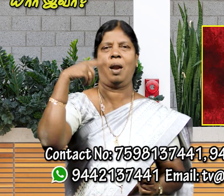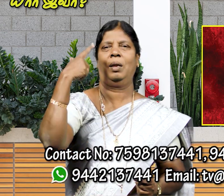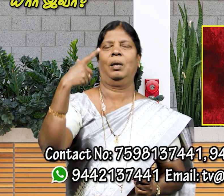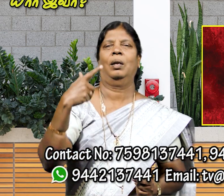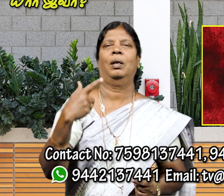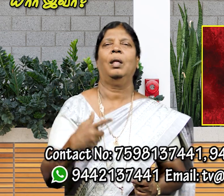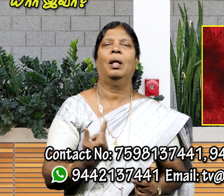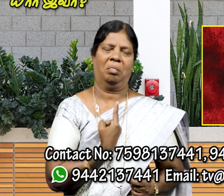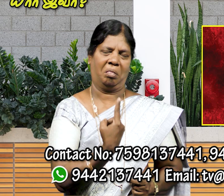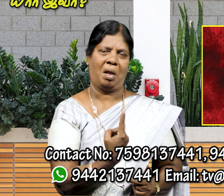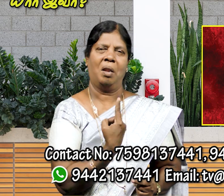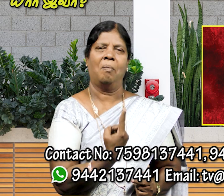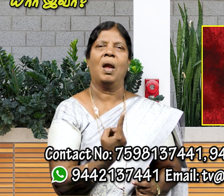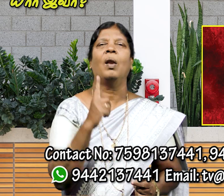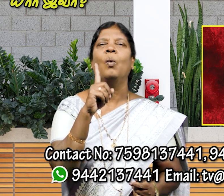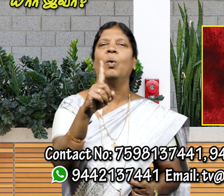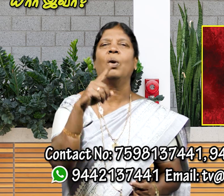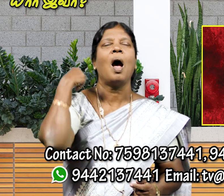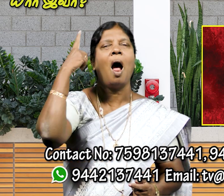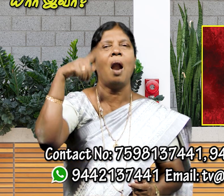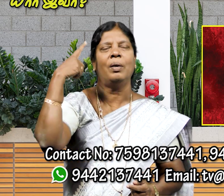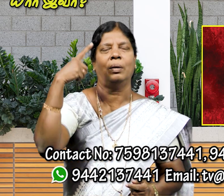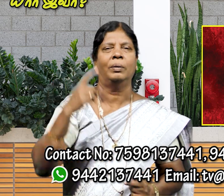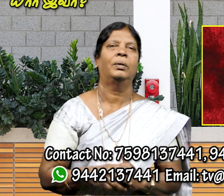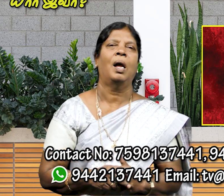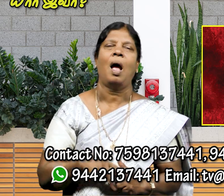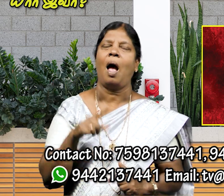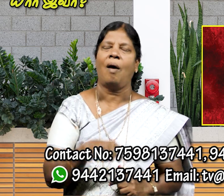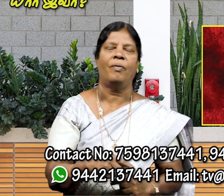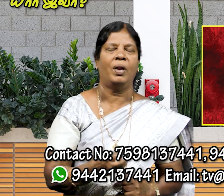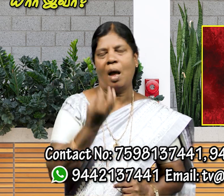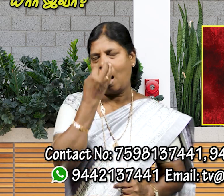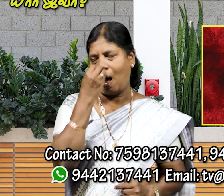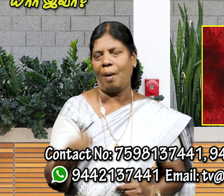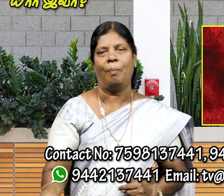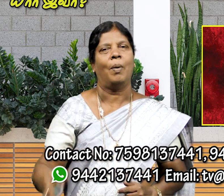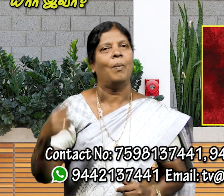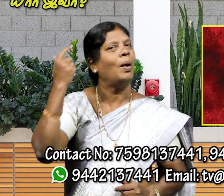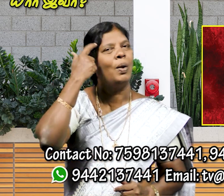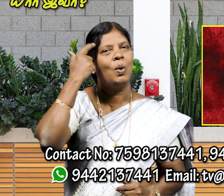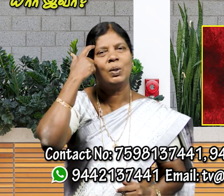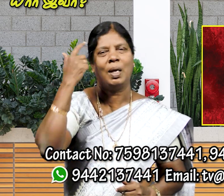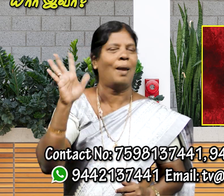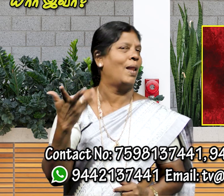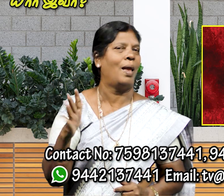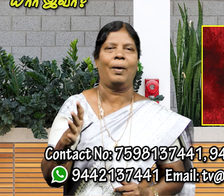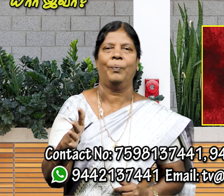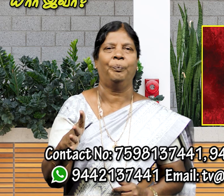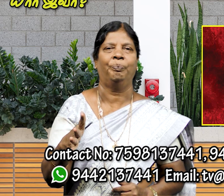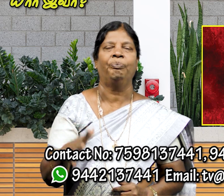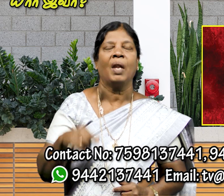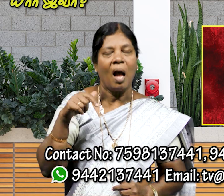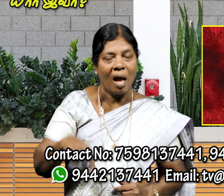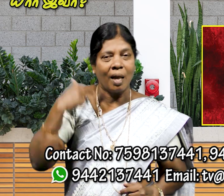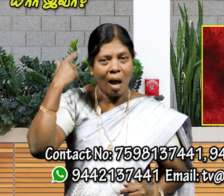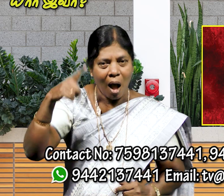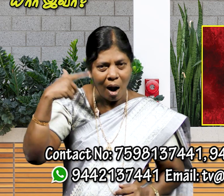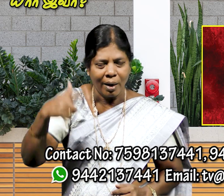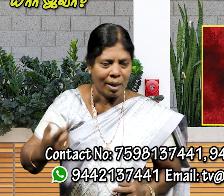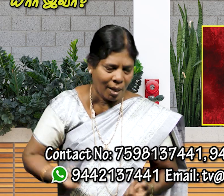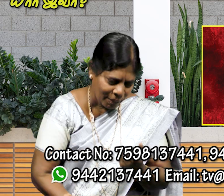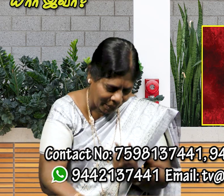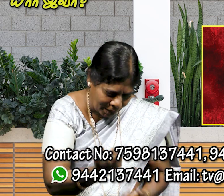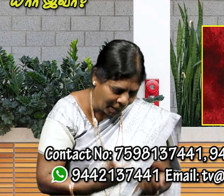போனதோ ஒரே ஒரு ஆடு, தனித்த ஒரு ஆடு என்று சொல்லி அதை அவன் அற்பமாய் விடவில்லை. அந்த